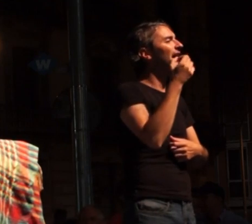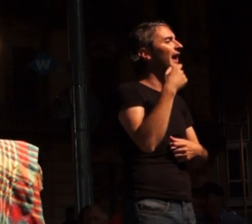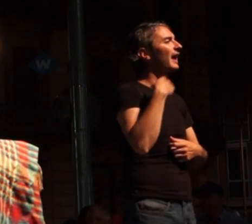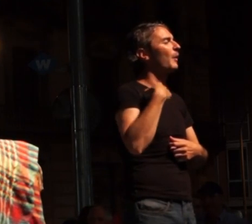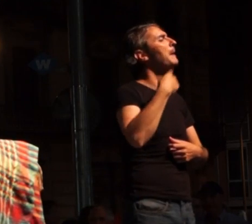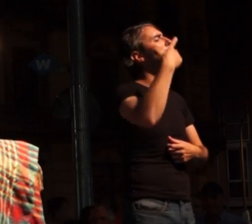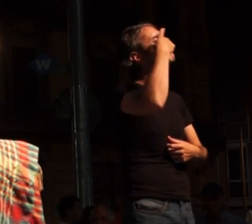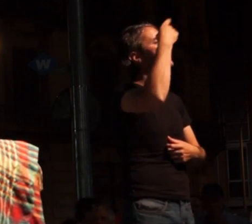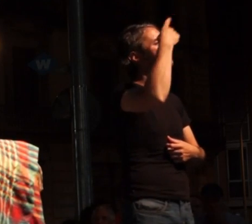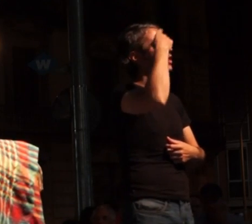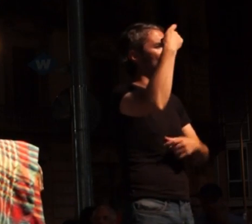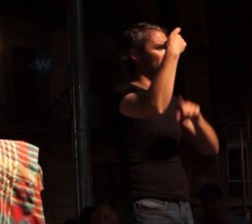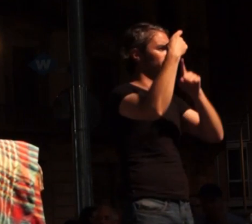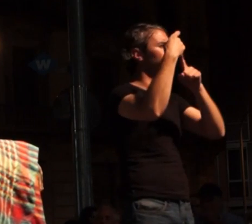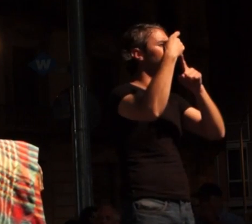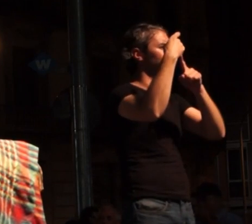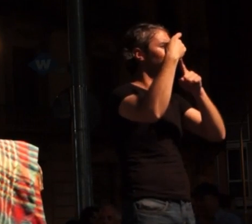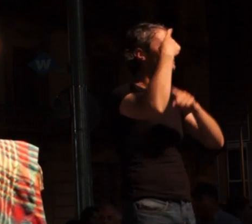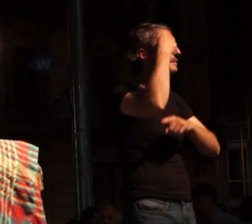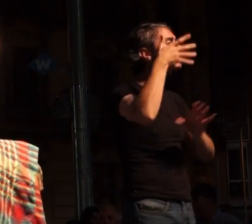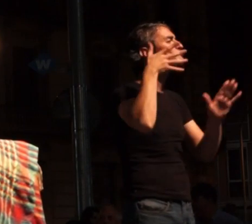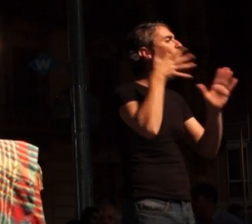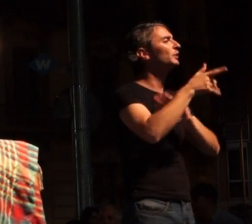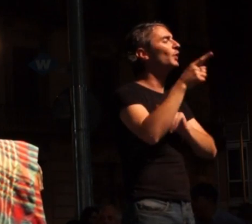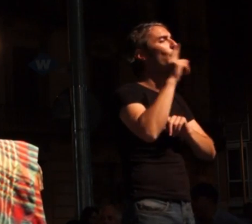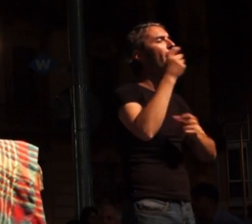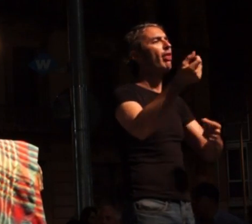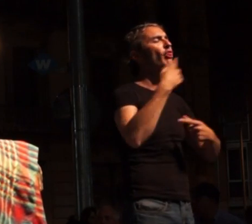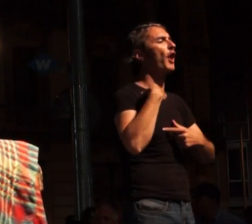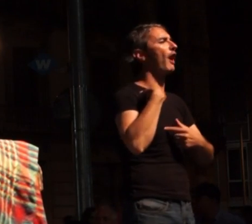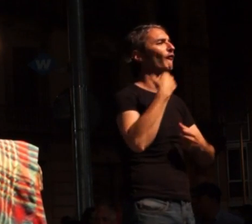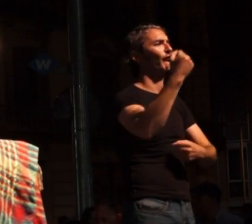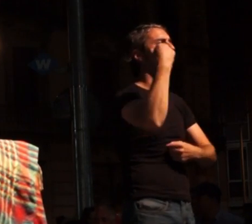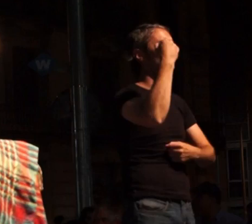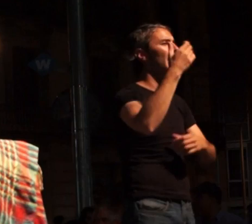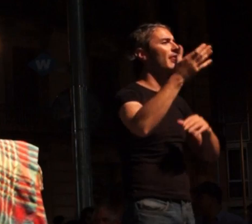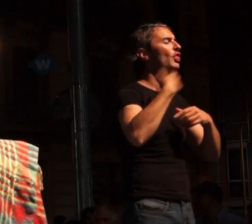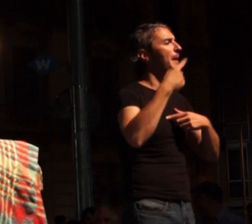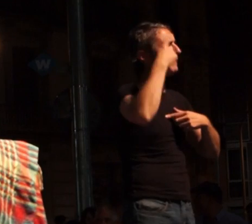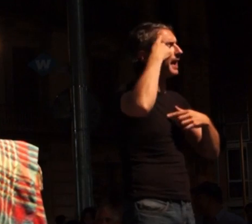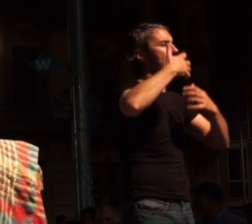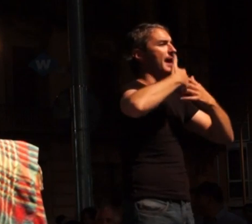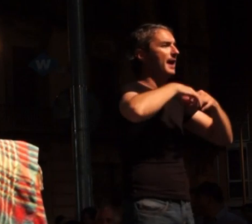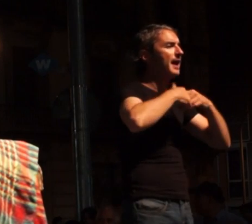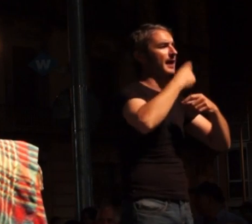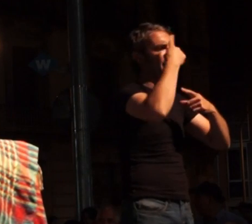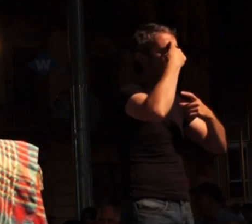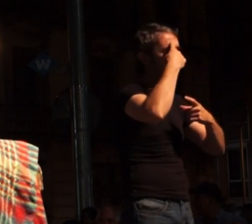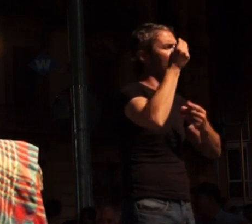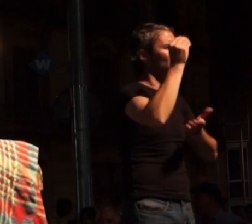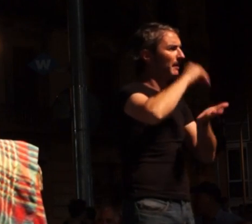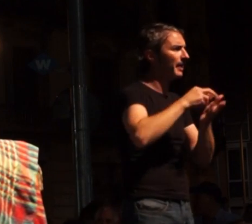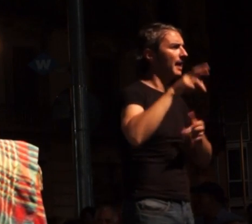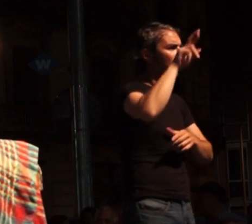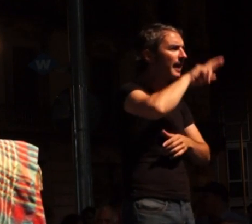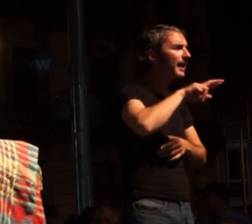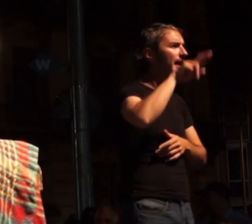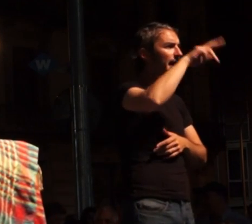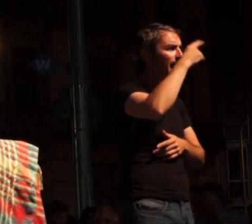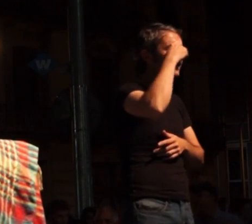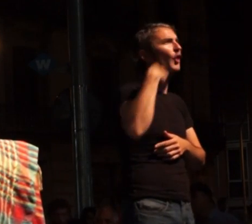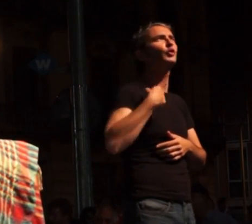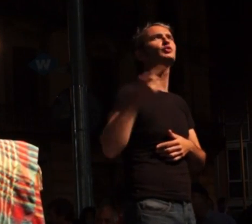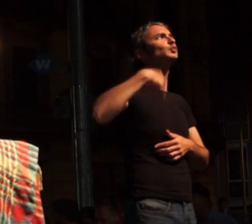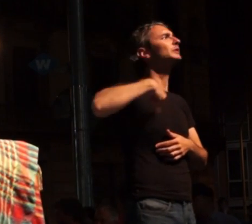memòria. Perquè la memòria és un múscul que convé exercitar, perquè necessitem recordar d'on